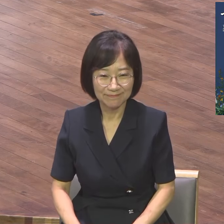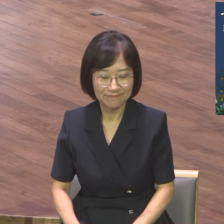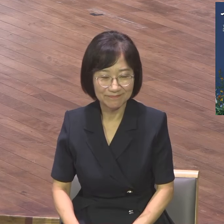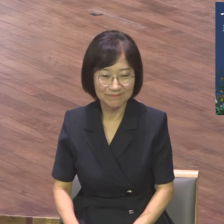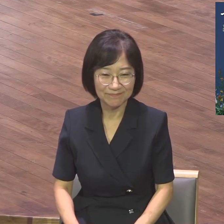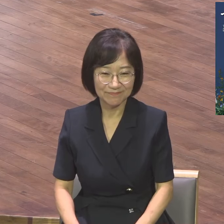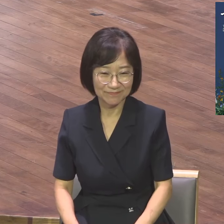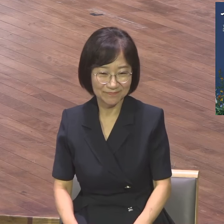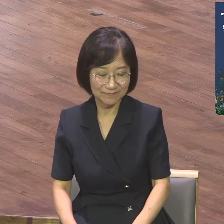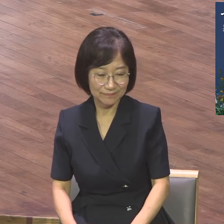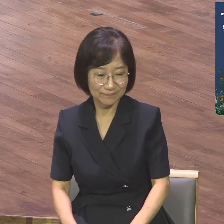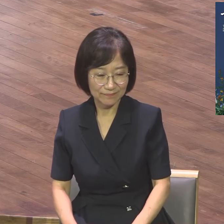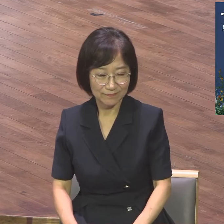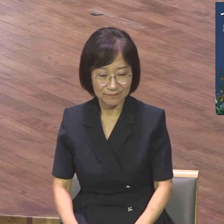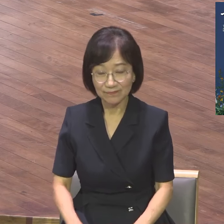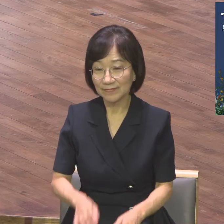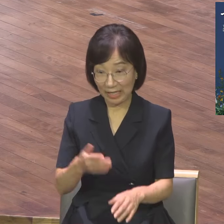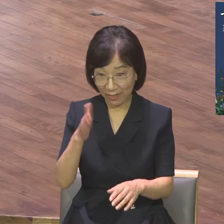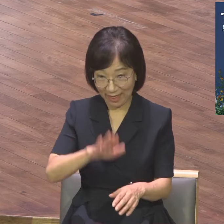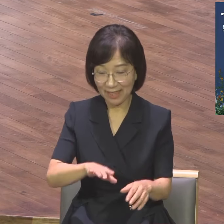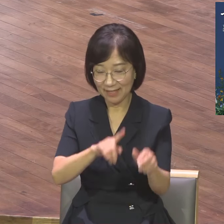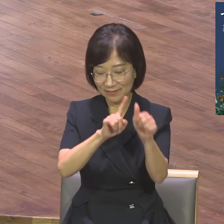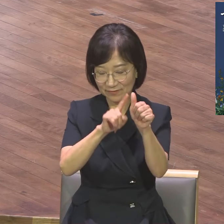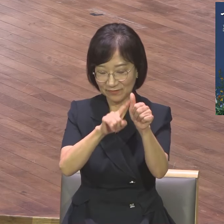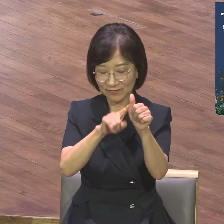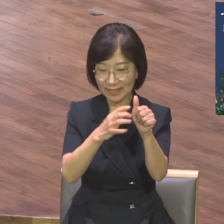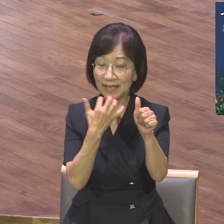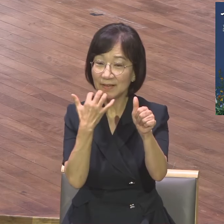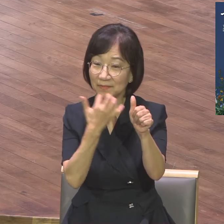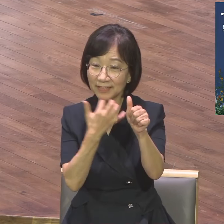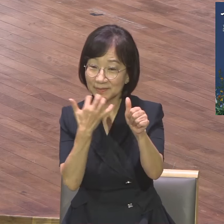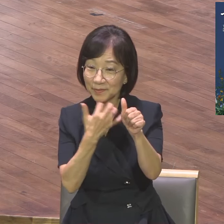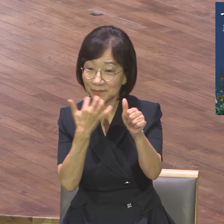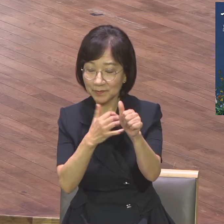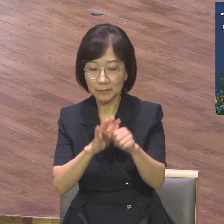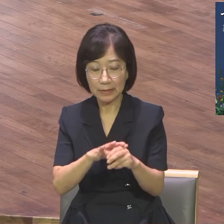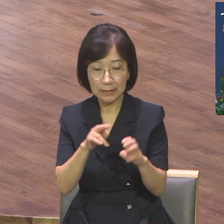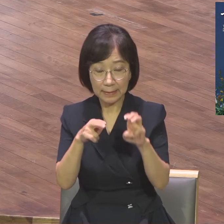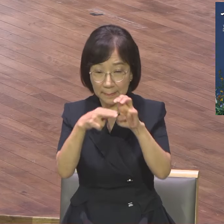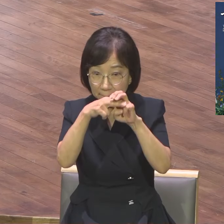다양한 것은요. 이런 베드로가 가룟 유다와는 달리